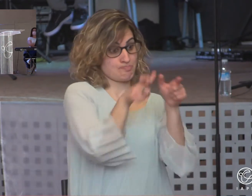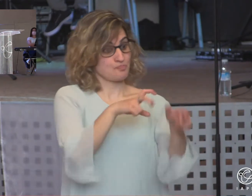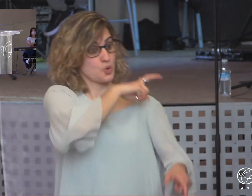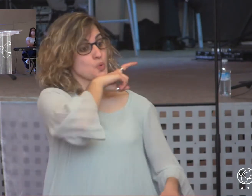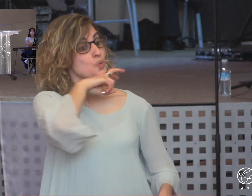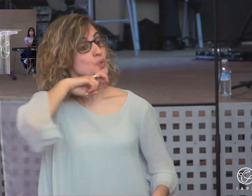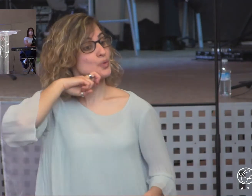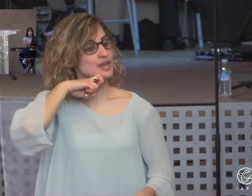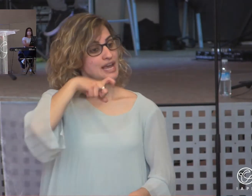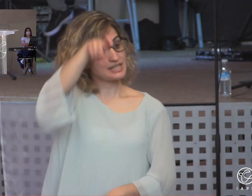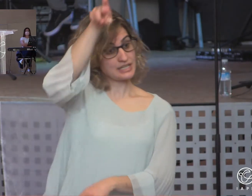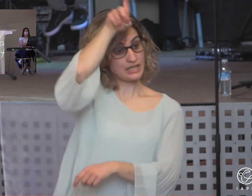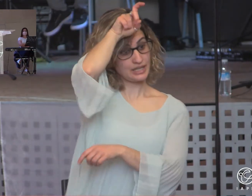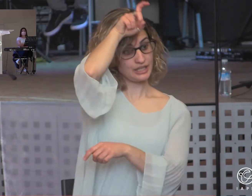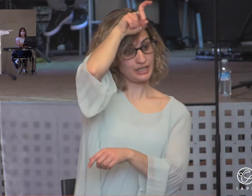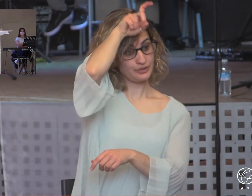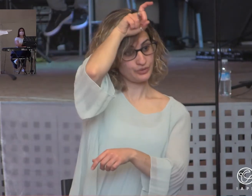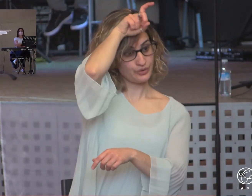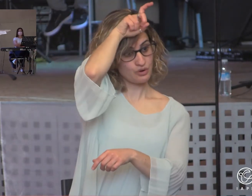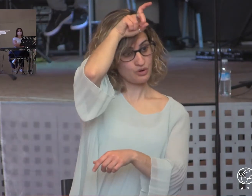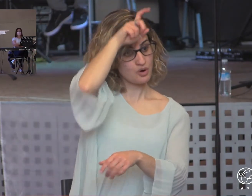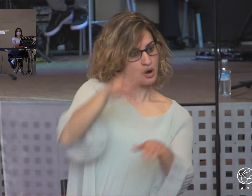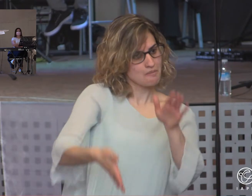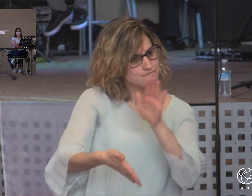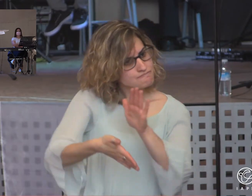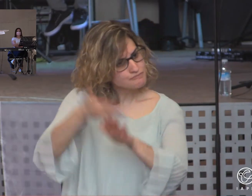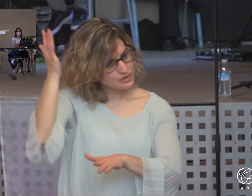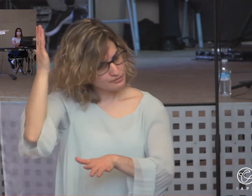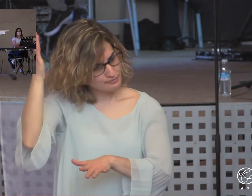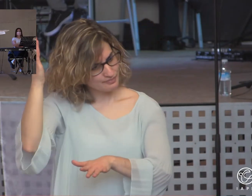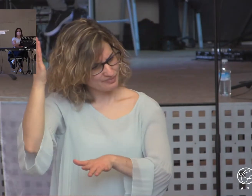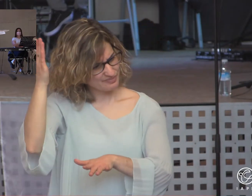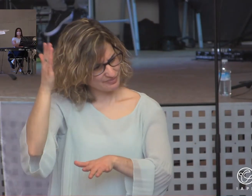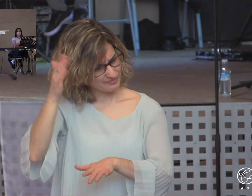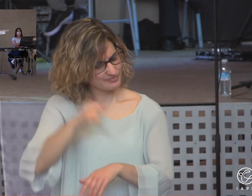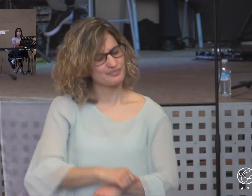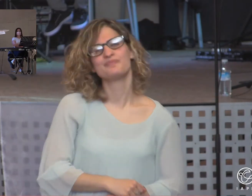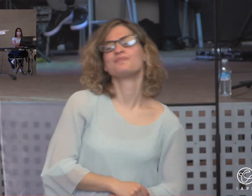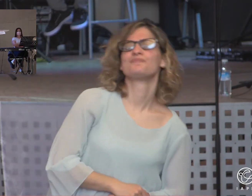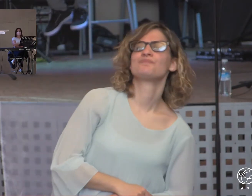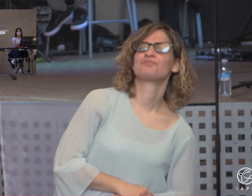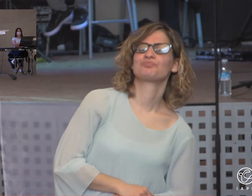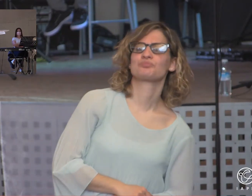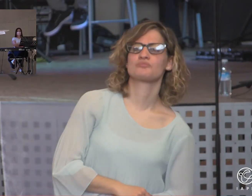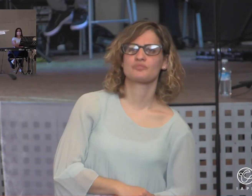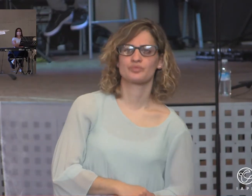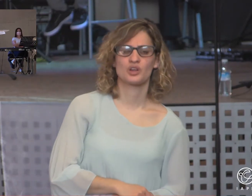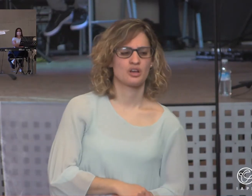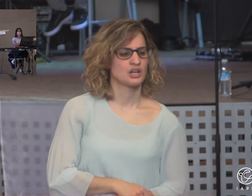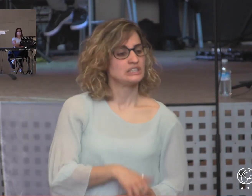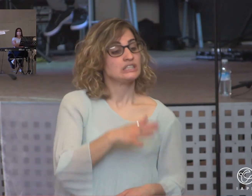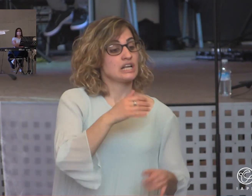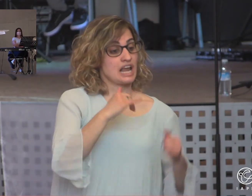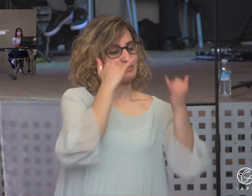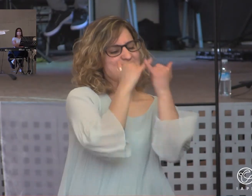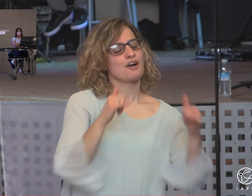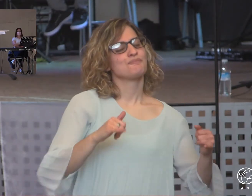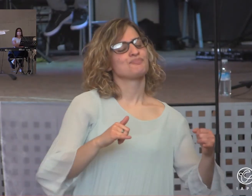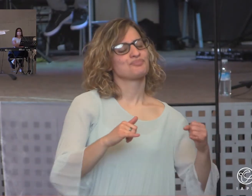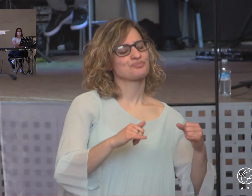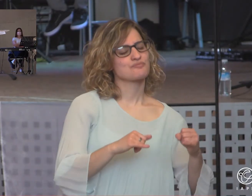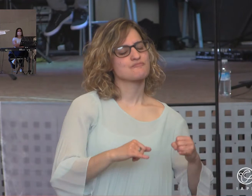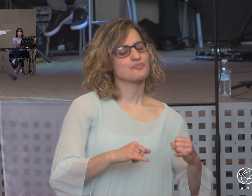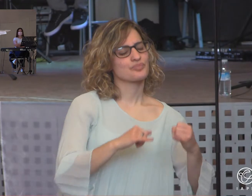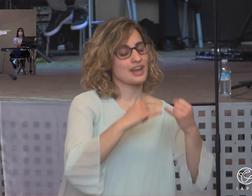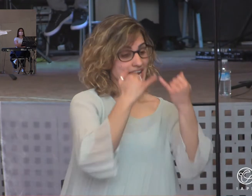¿vale? Esto era más o menos, para que te hagas una idea, unos 1500 y pico años antes del nacimiento